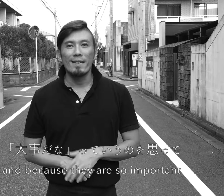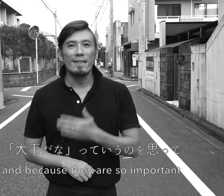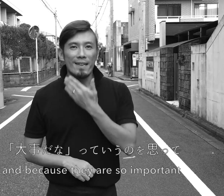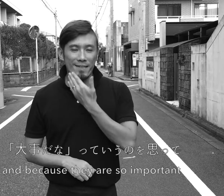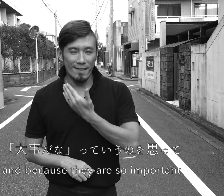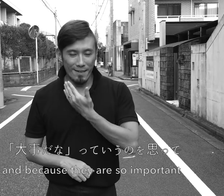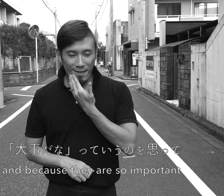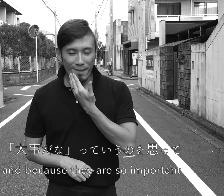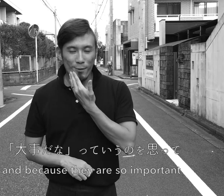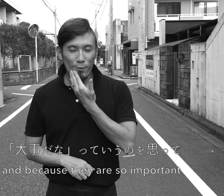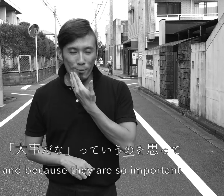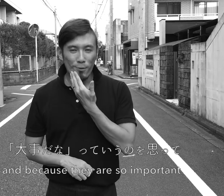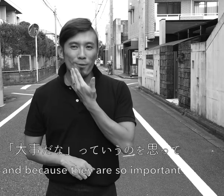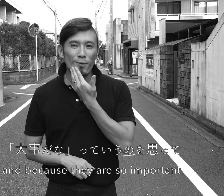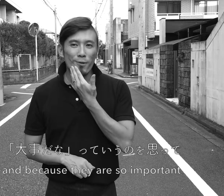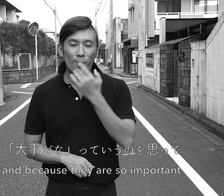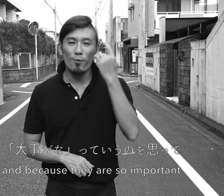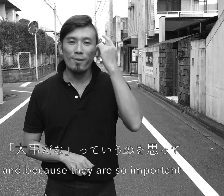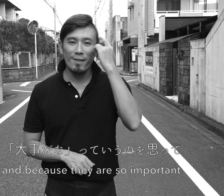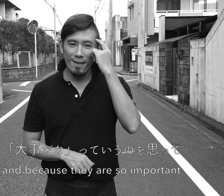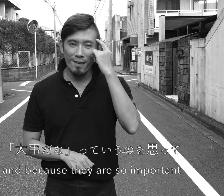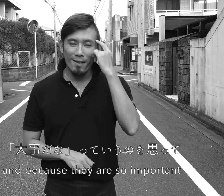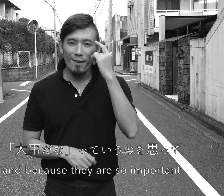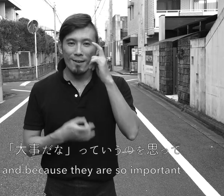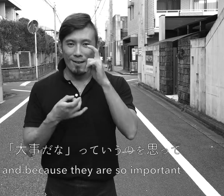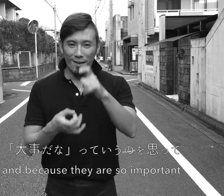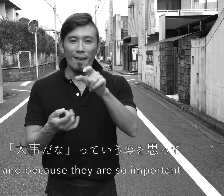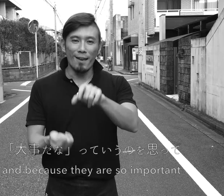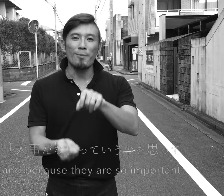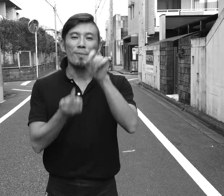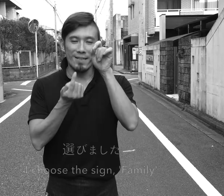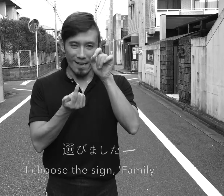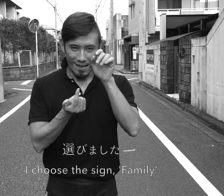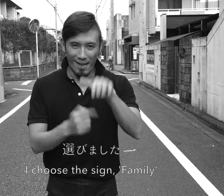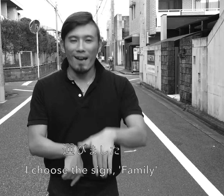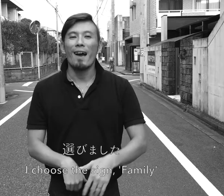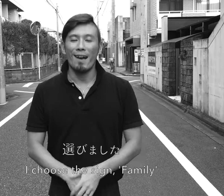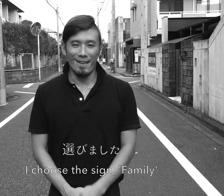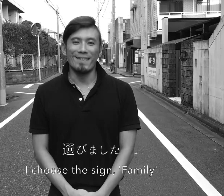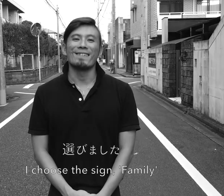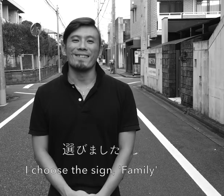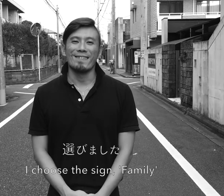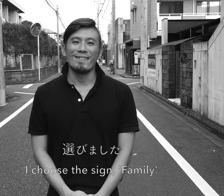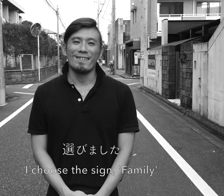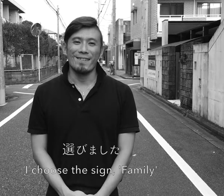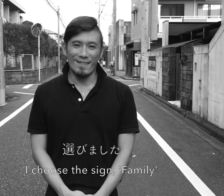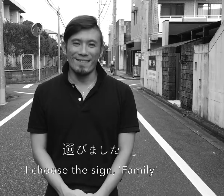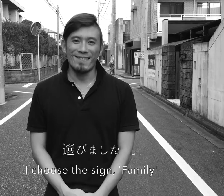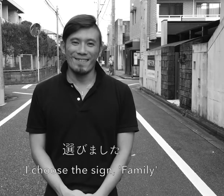大事だなっていうのを思って選びました。はい、です。